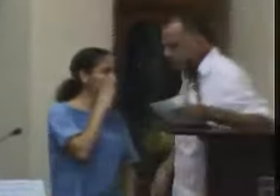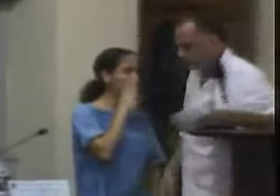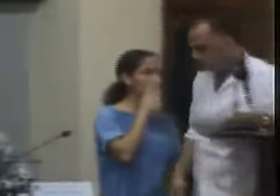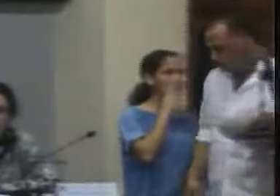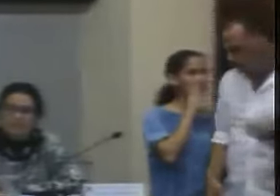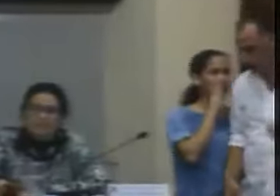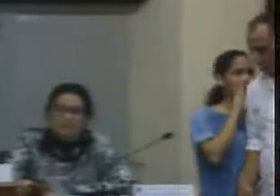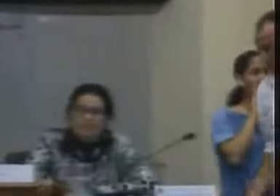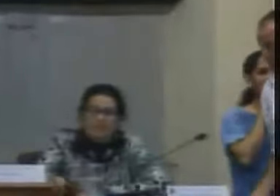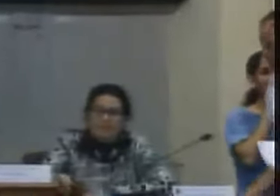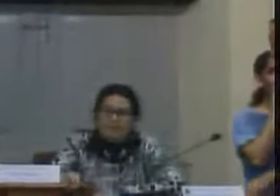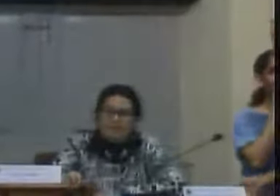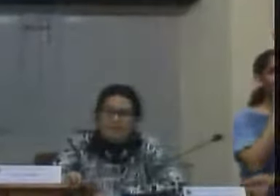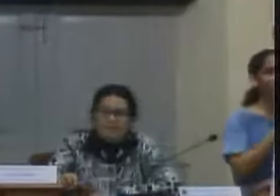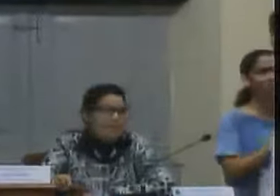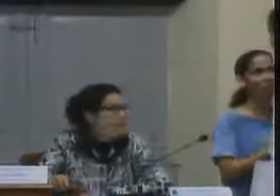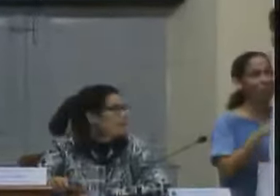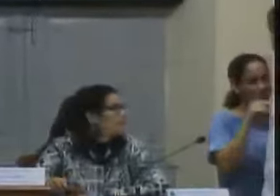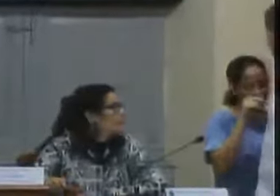Próximo a fazer uso da tribuna,